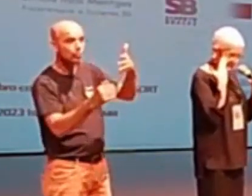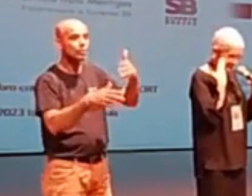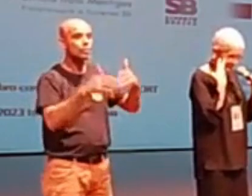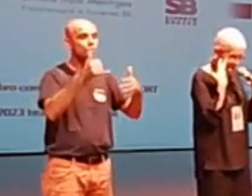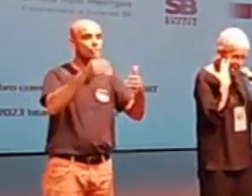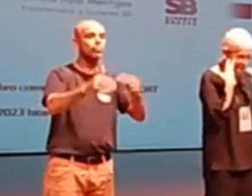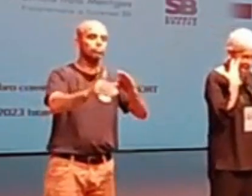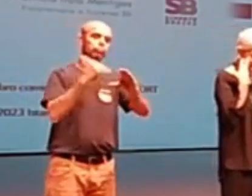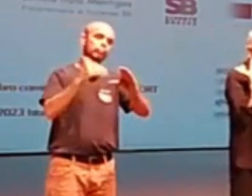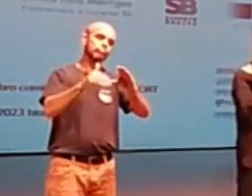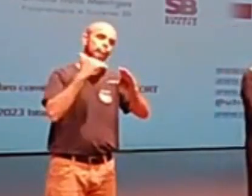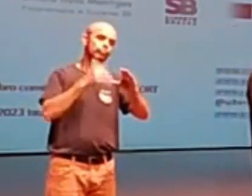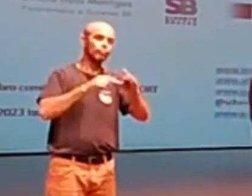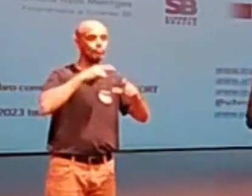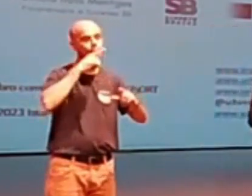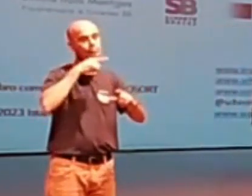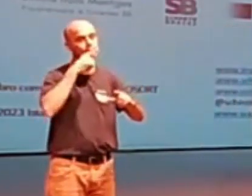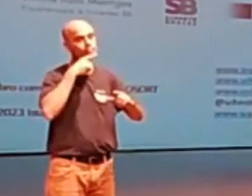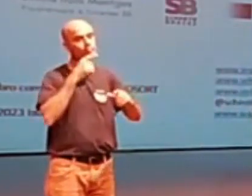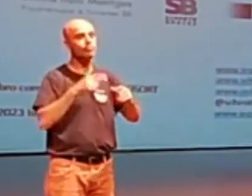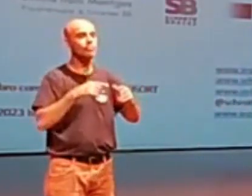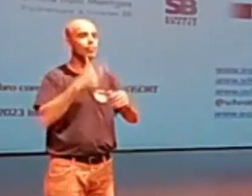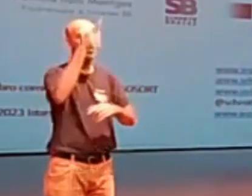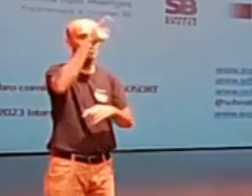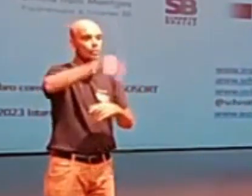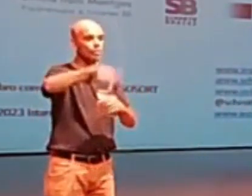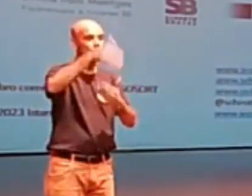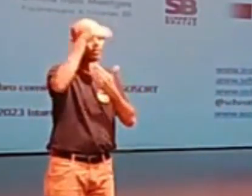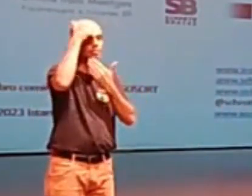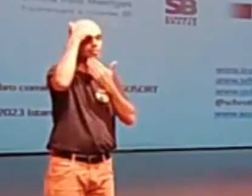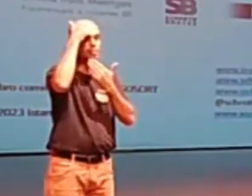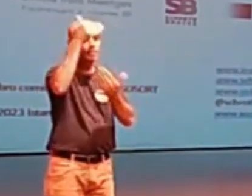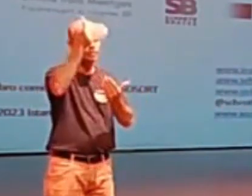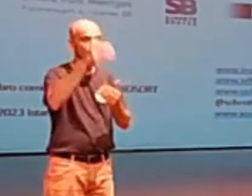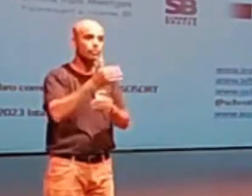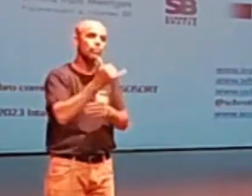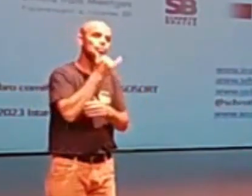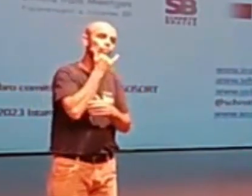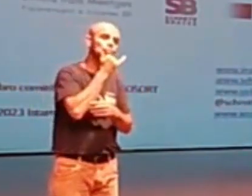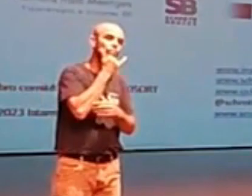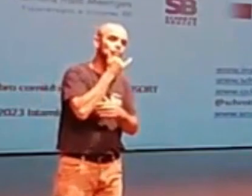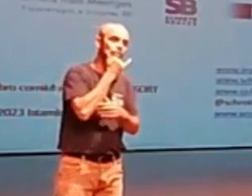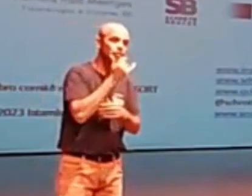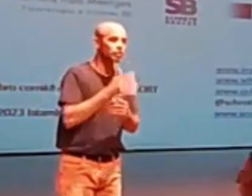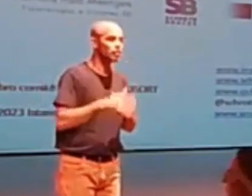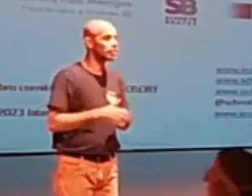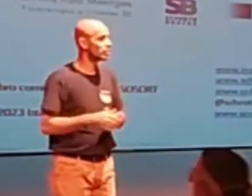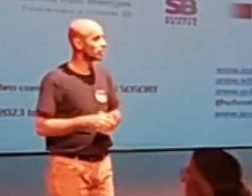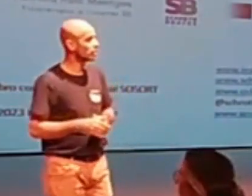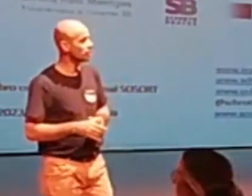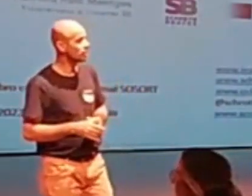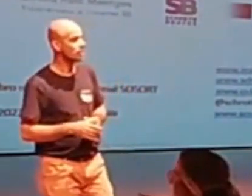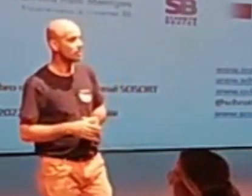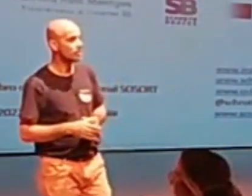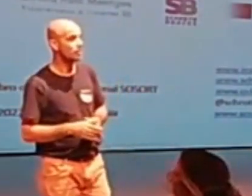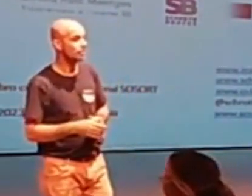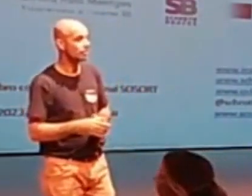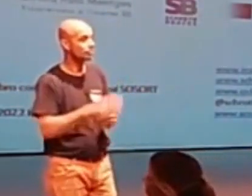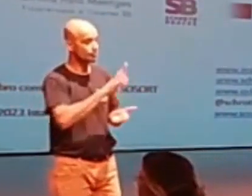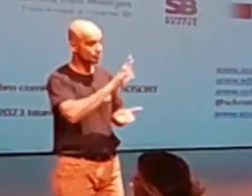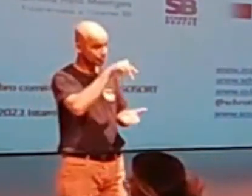um prazer tirar a dúvida de vocês. Mais uma vez, obrigada. Desculpa que eu corri aqui, porque eu sei que os colegas vêm aqui